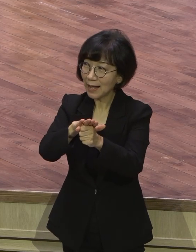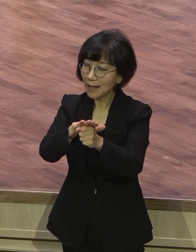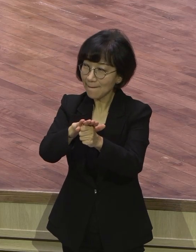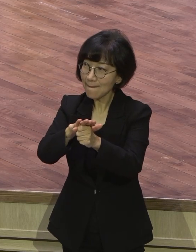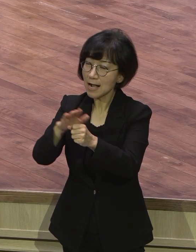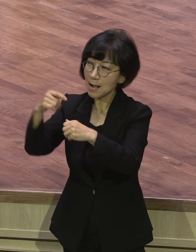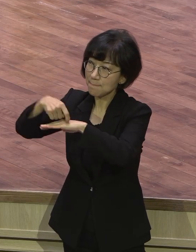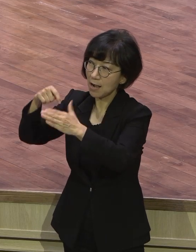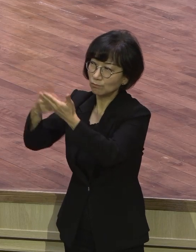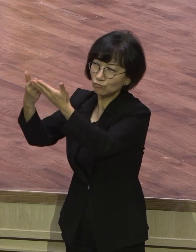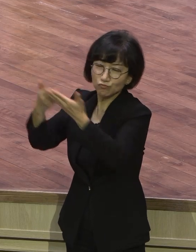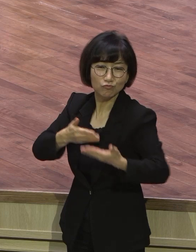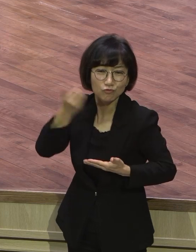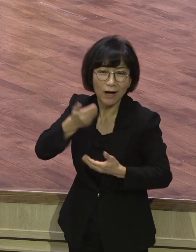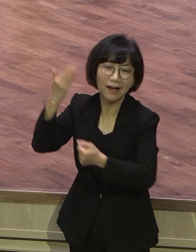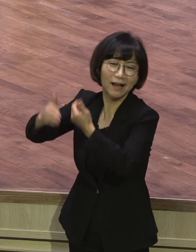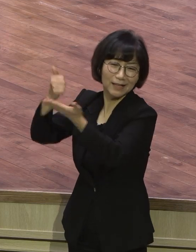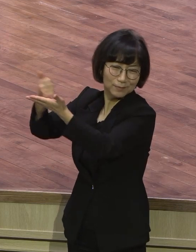사랑할 수 있는 마음을 준다니까요.